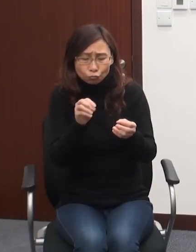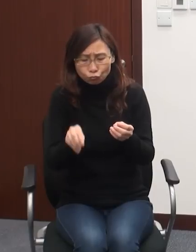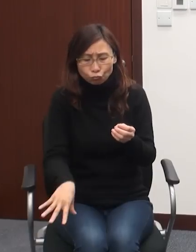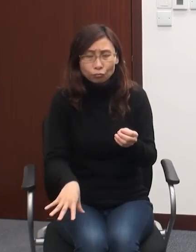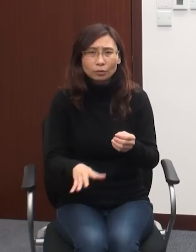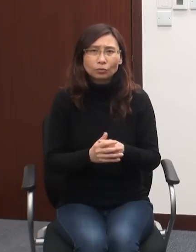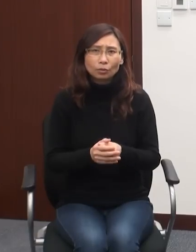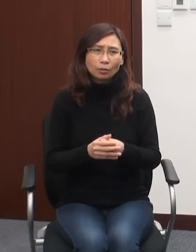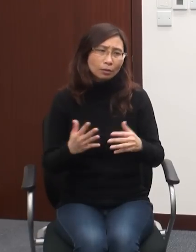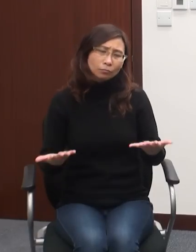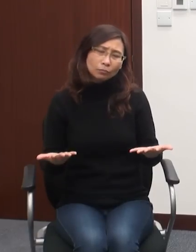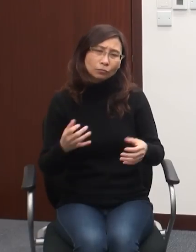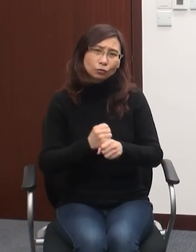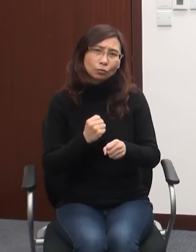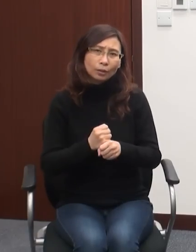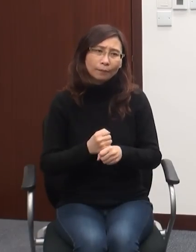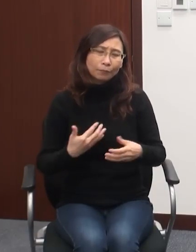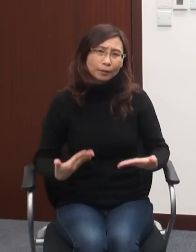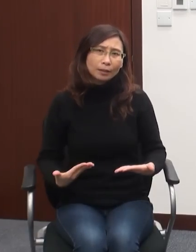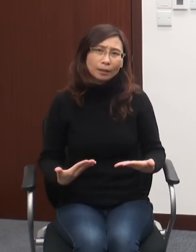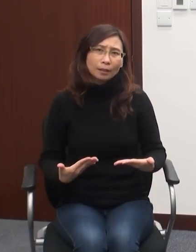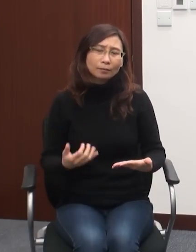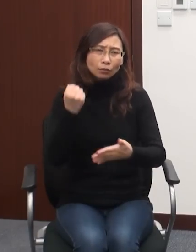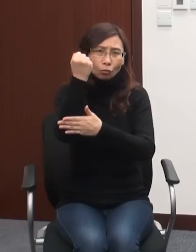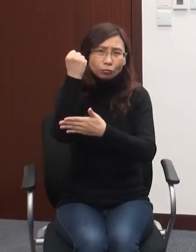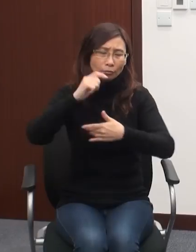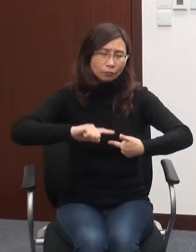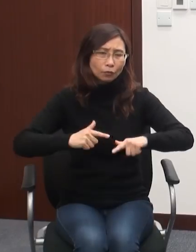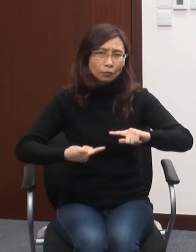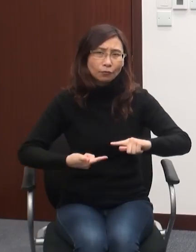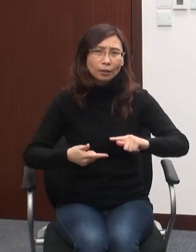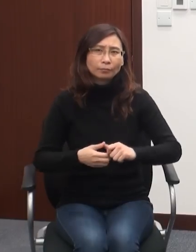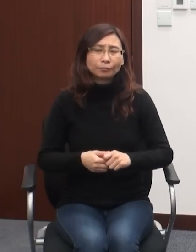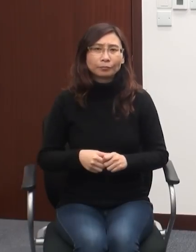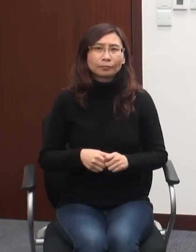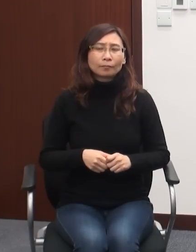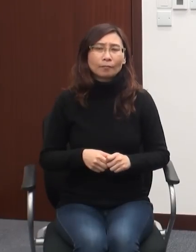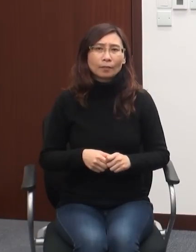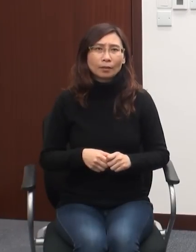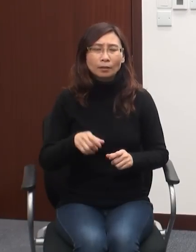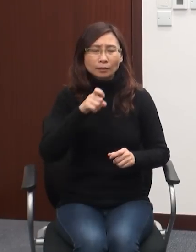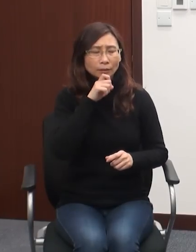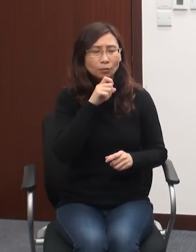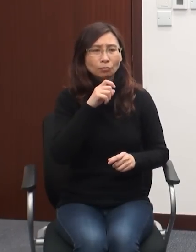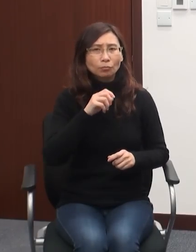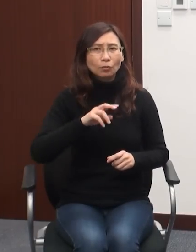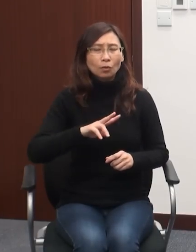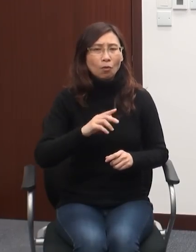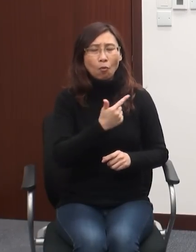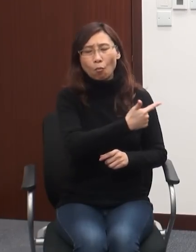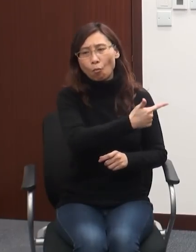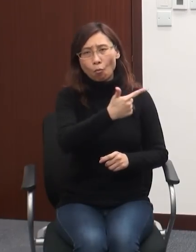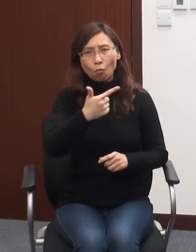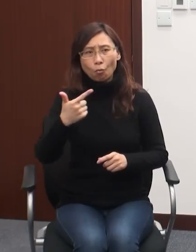咪你？即係而家老實講，抗爭嘅方法，你一抗爭嘅時候，就會有無窮無盡嘅群眾嘅智慧